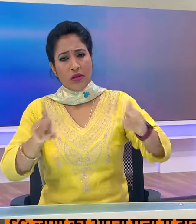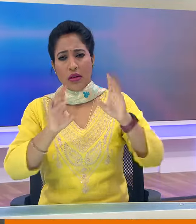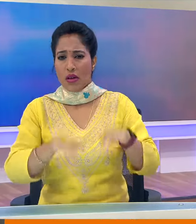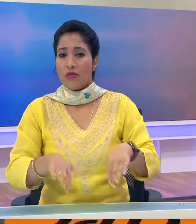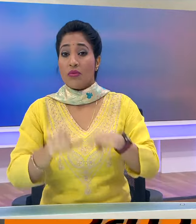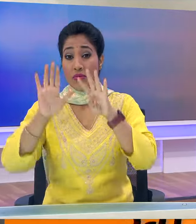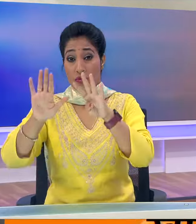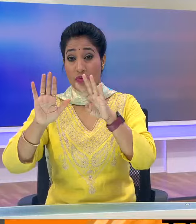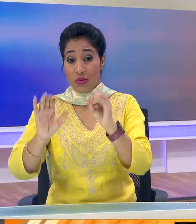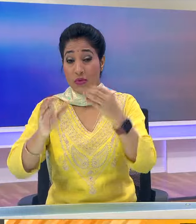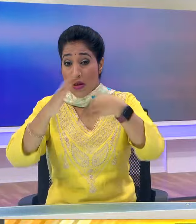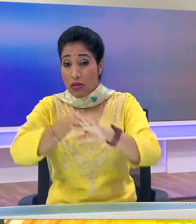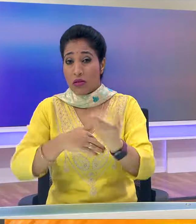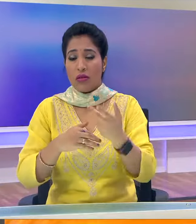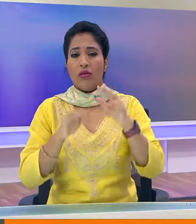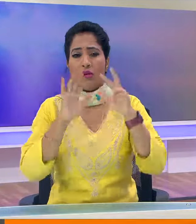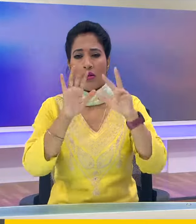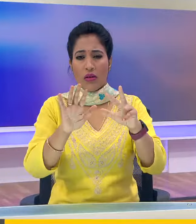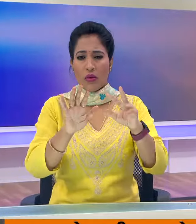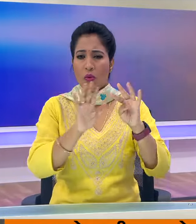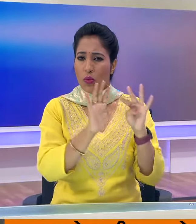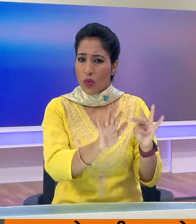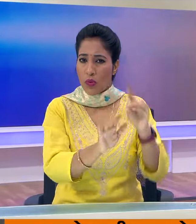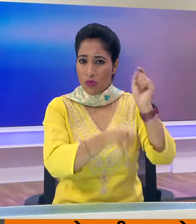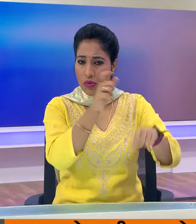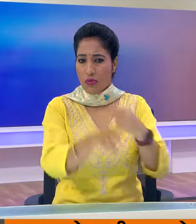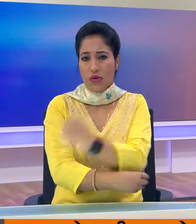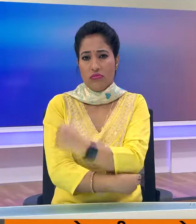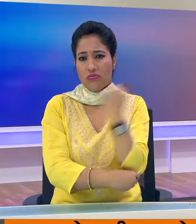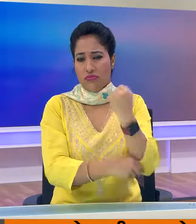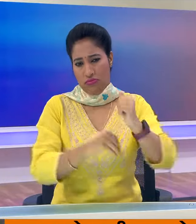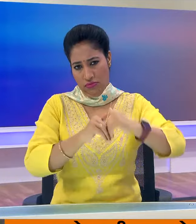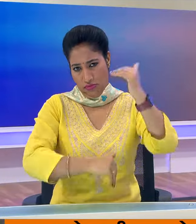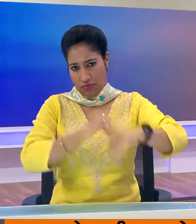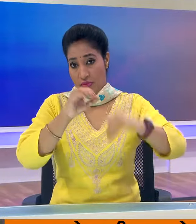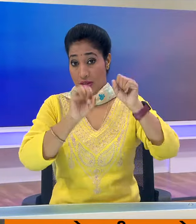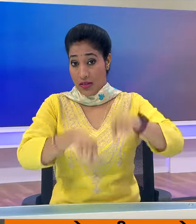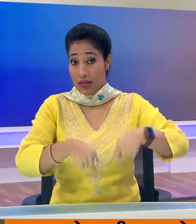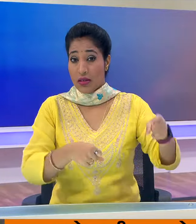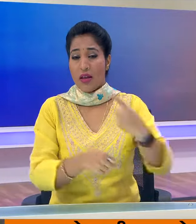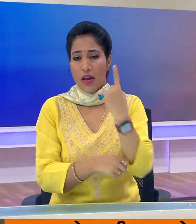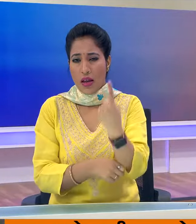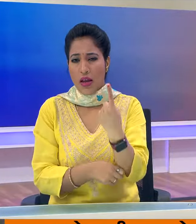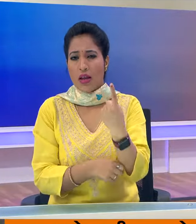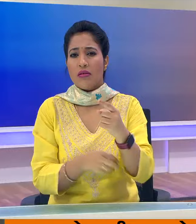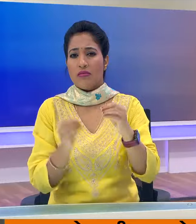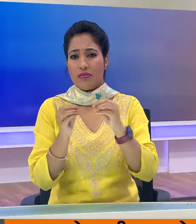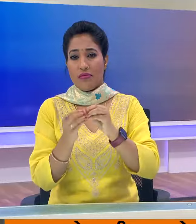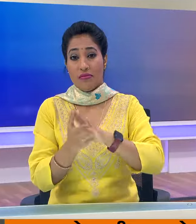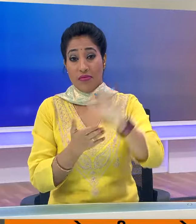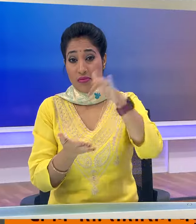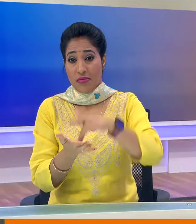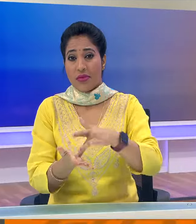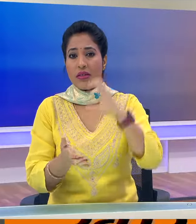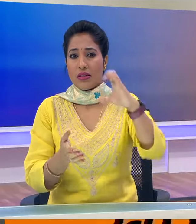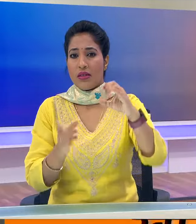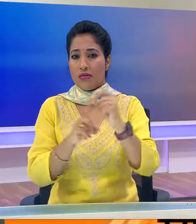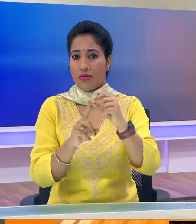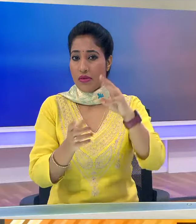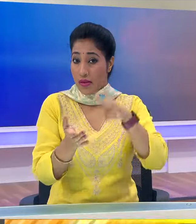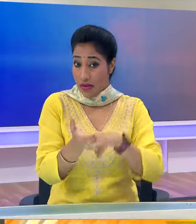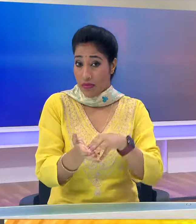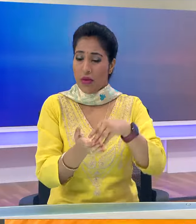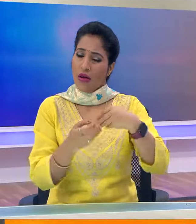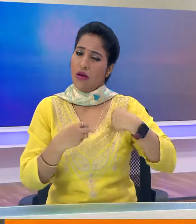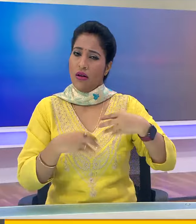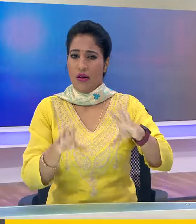है। 90 में से 89 सीटों पर कांग्रेस चुनाव लड़ रही है, जबकि एक सीट भिवानी को CPIM के लिए छोड़ दिया गया